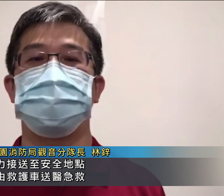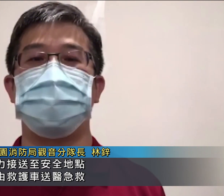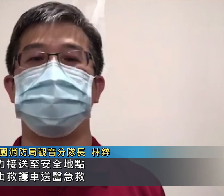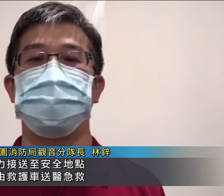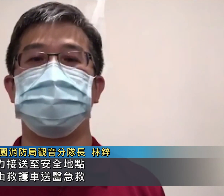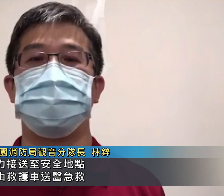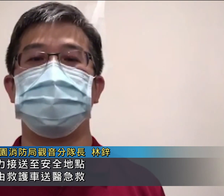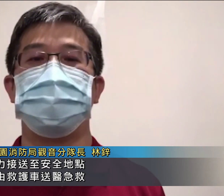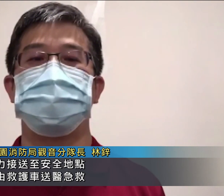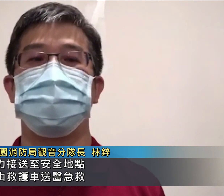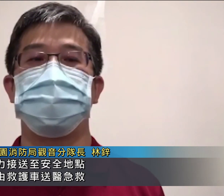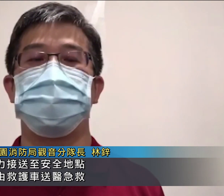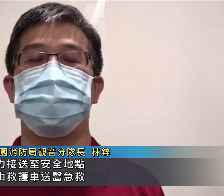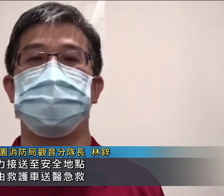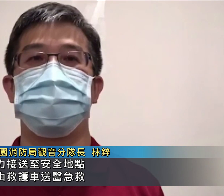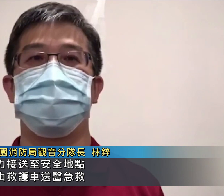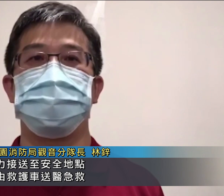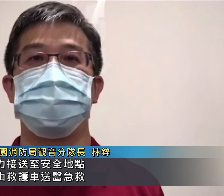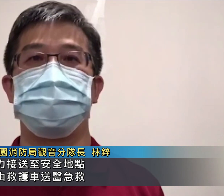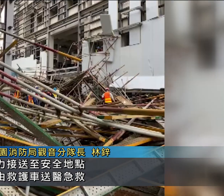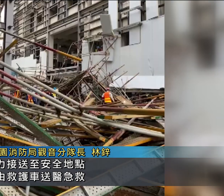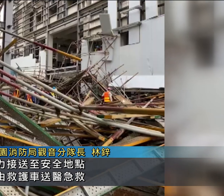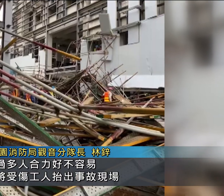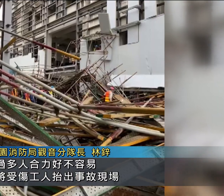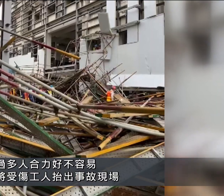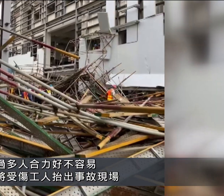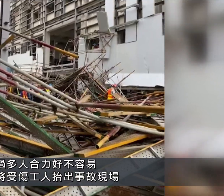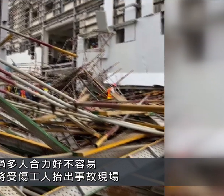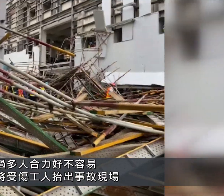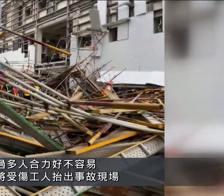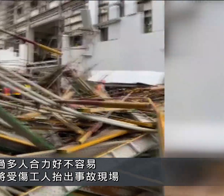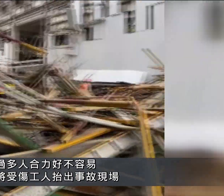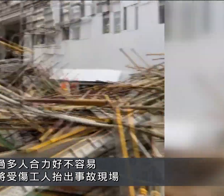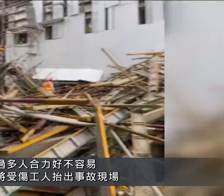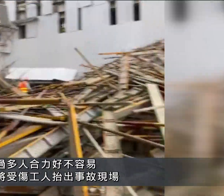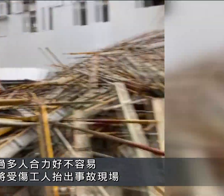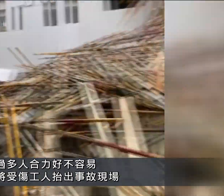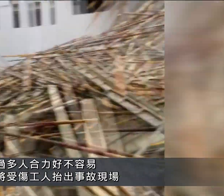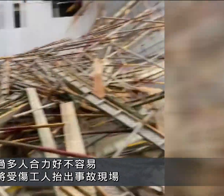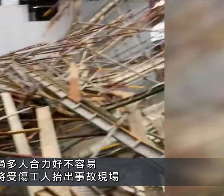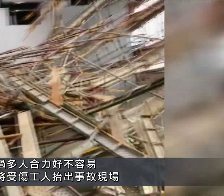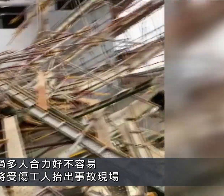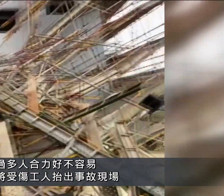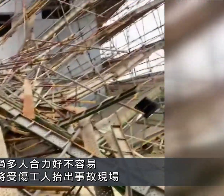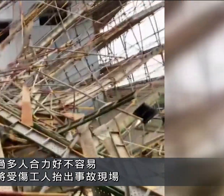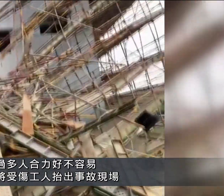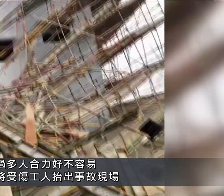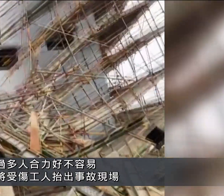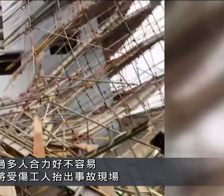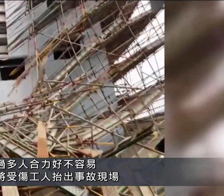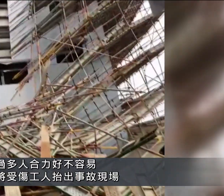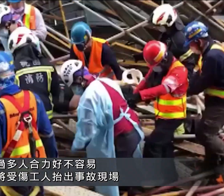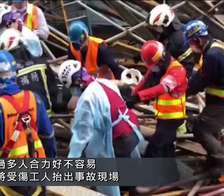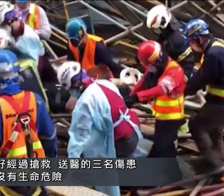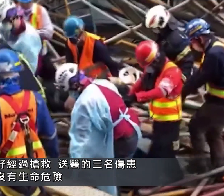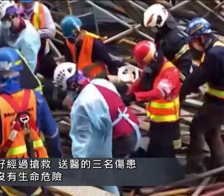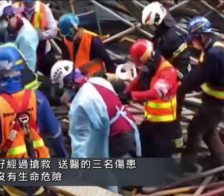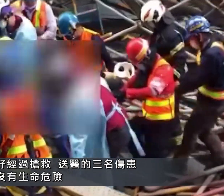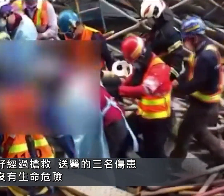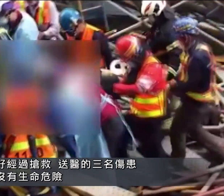全地点，交由救护车送医急救。 经过多人合力，好不容易才将受伤工人抬出事故现场。还好经过抢救